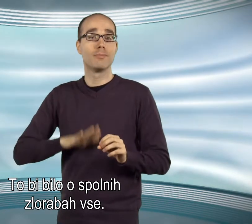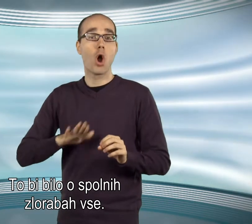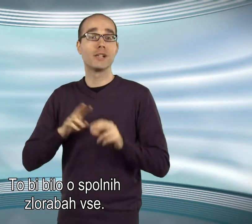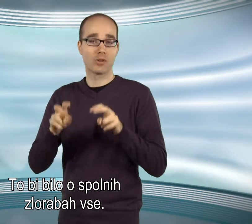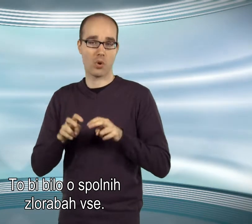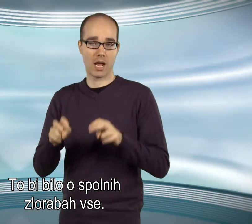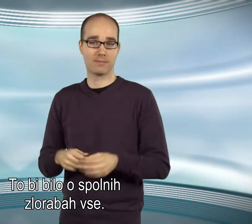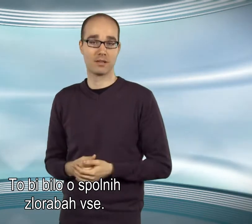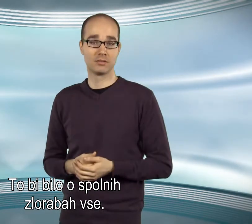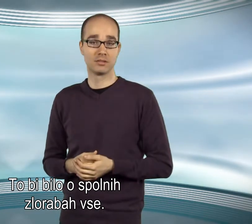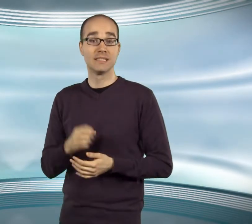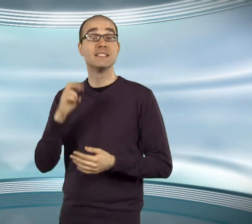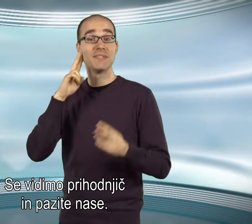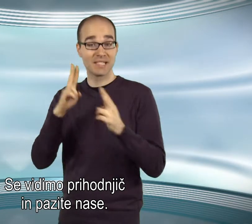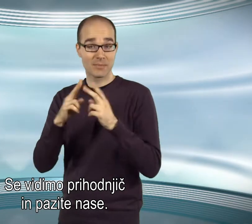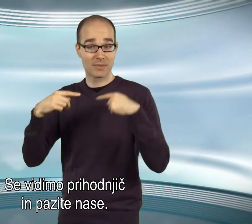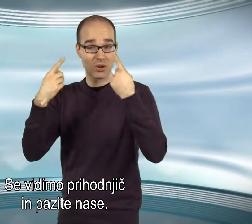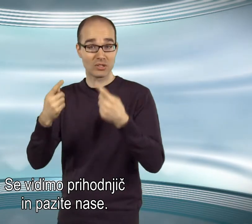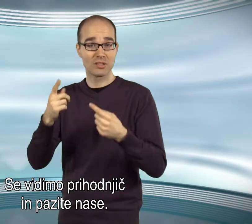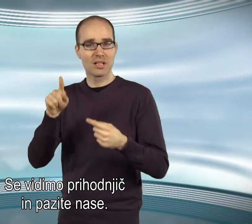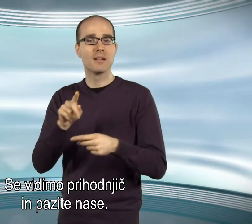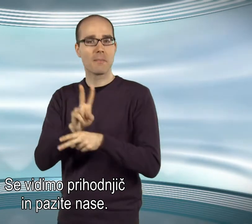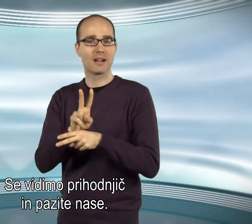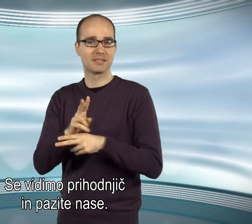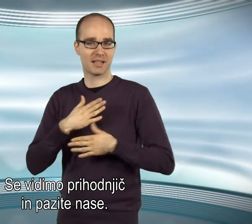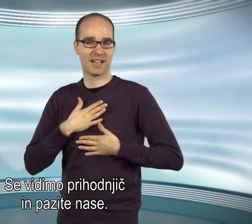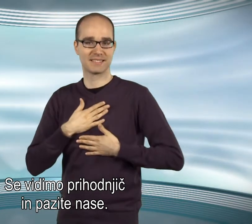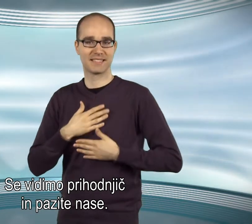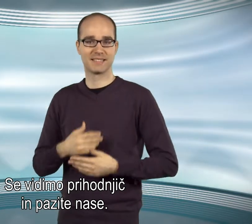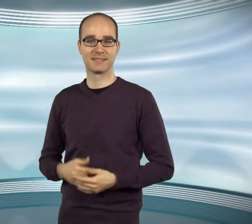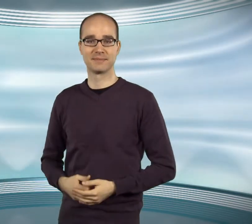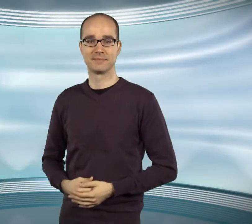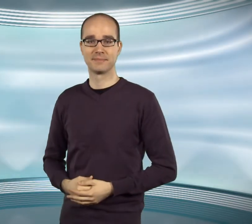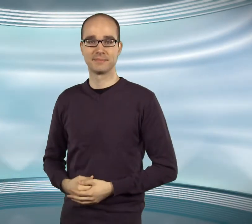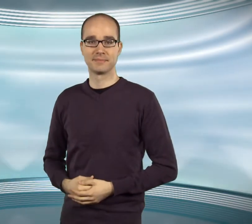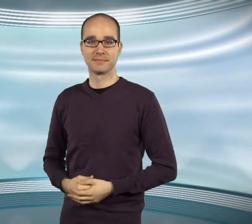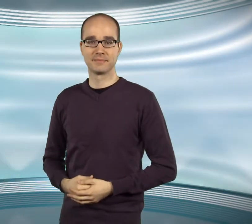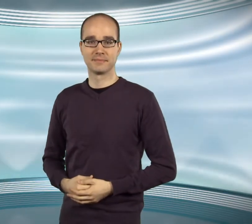zlorabah vse. Se vidimo prihodnjič in pazite nase.